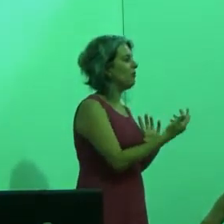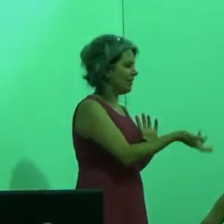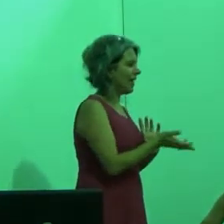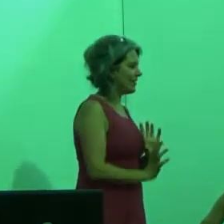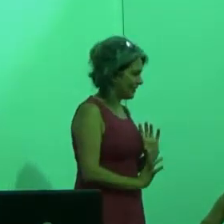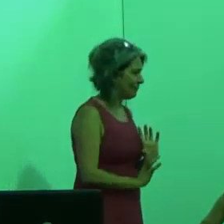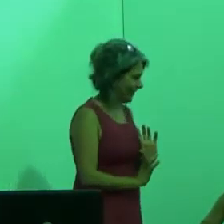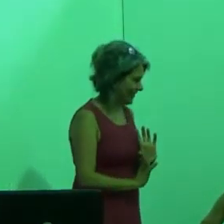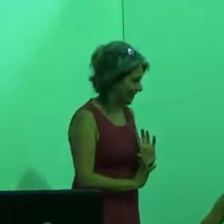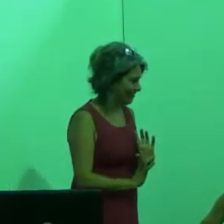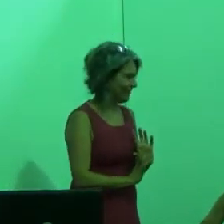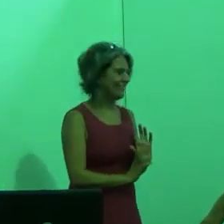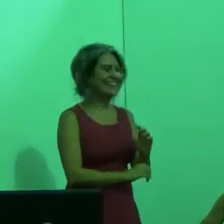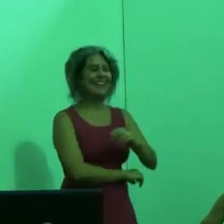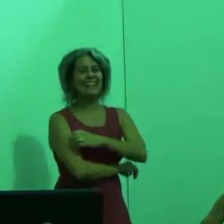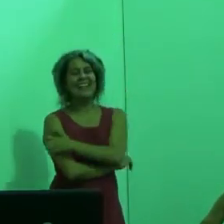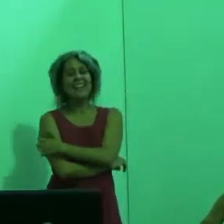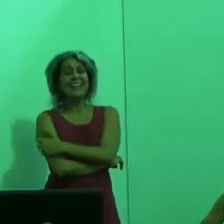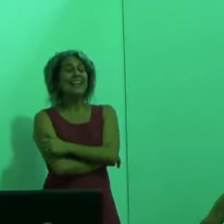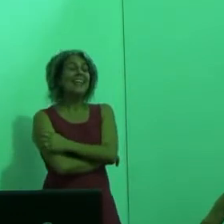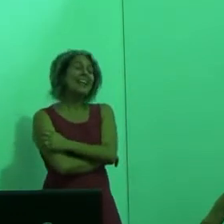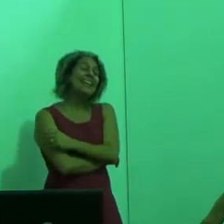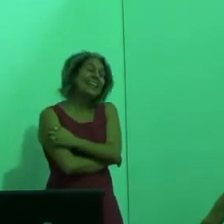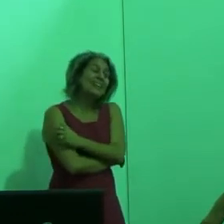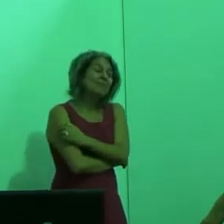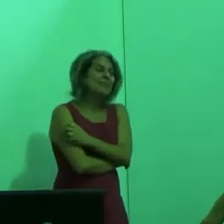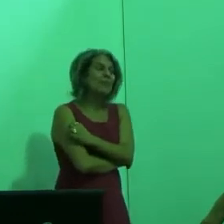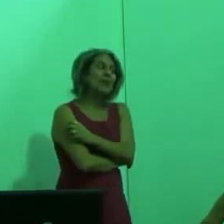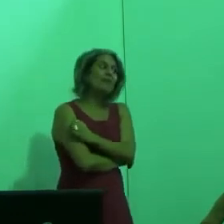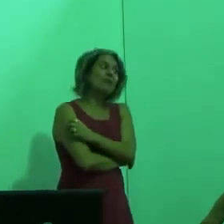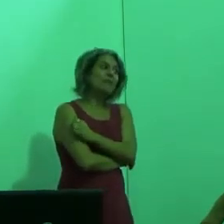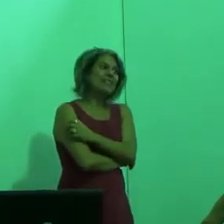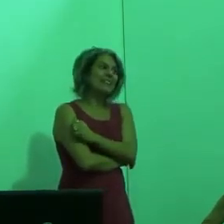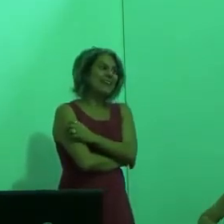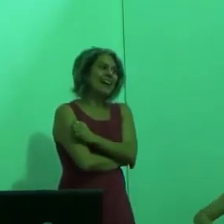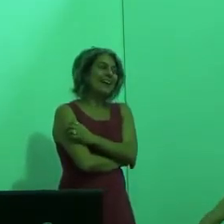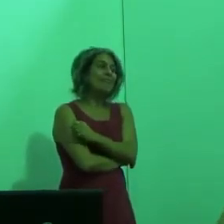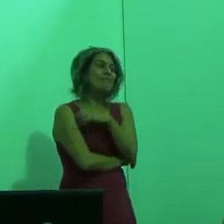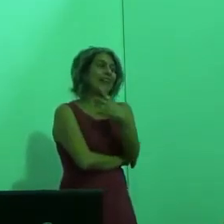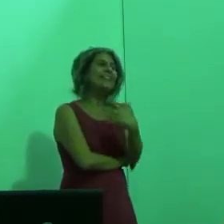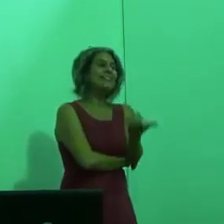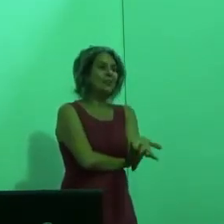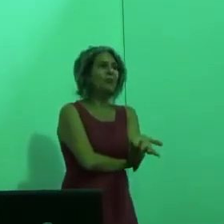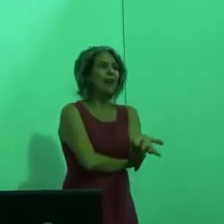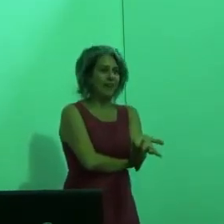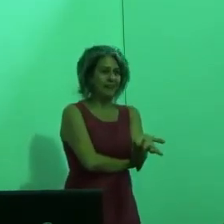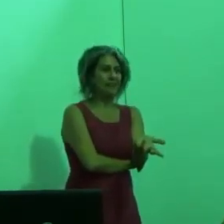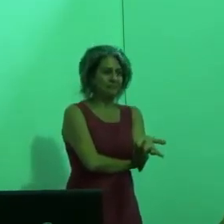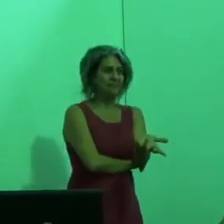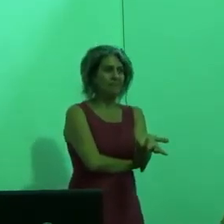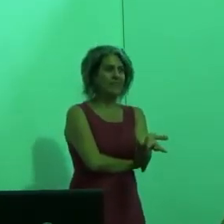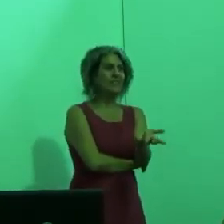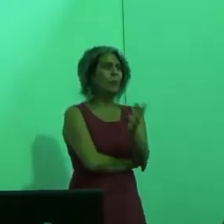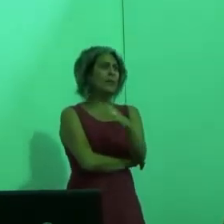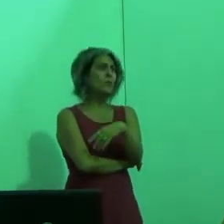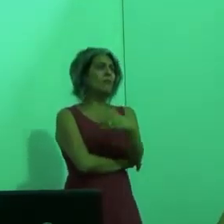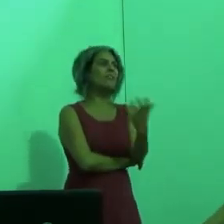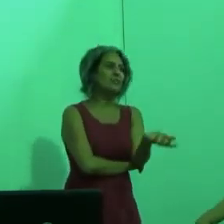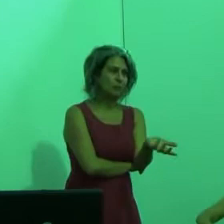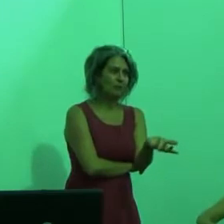conversar assim, por exemplo. Né? E aí, o que eu vou apresentar vem desse lugar. Então, é mais um aviso para